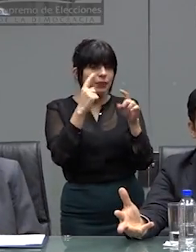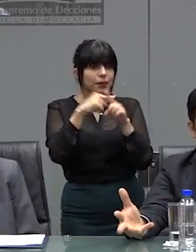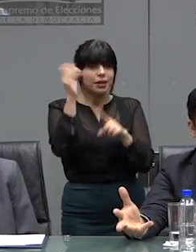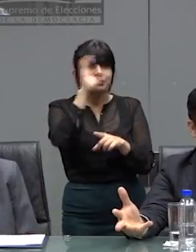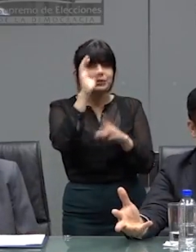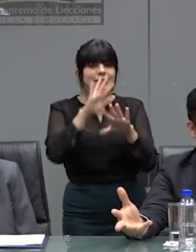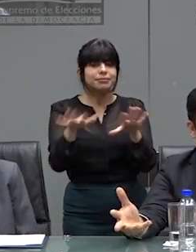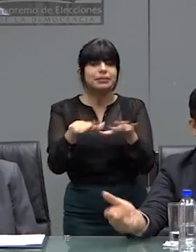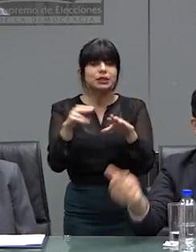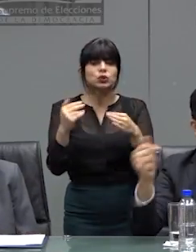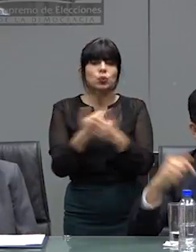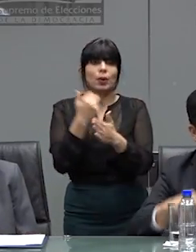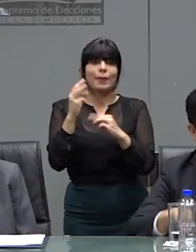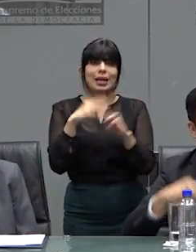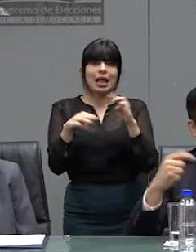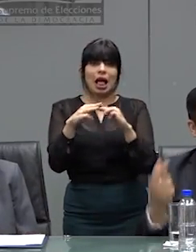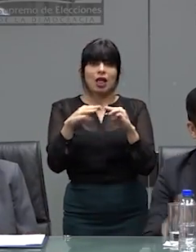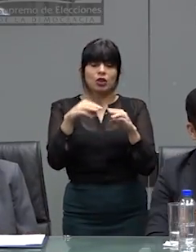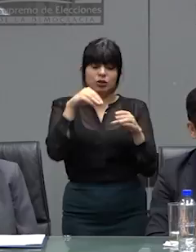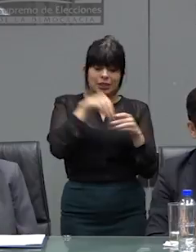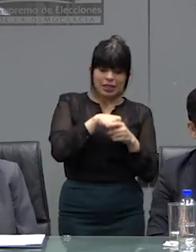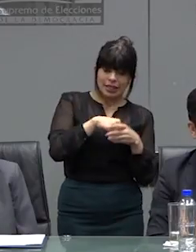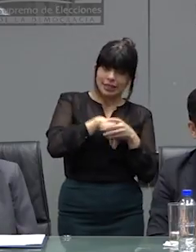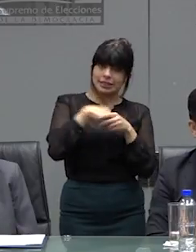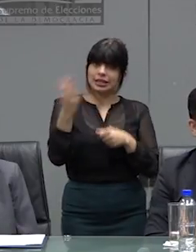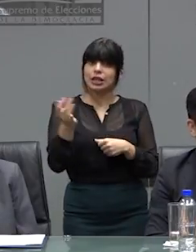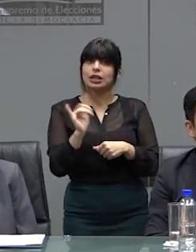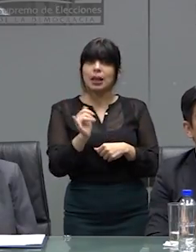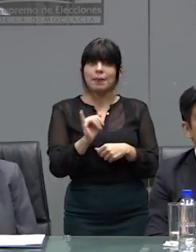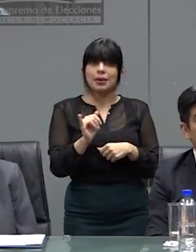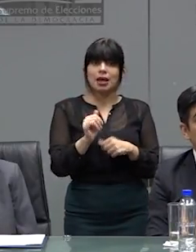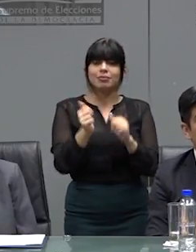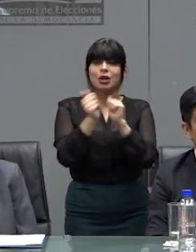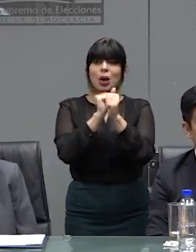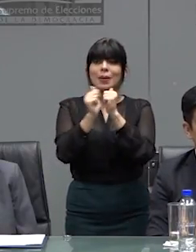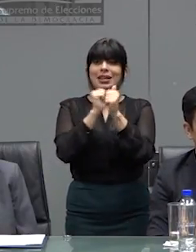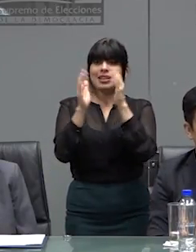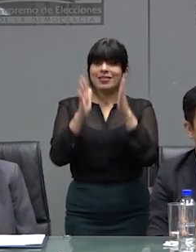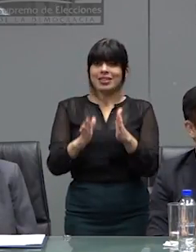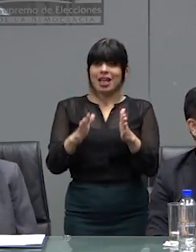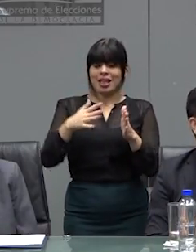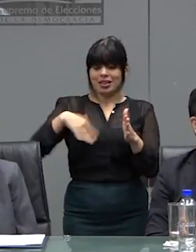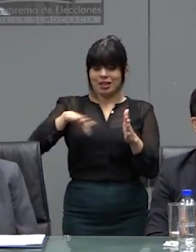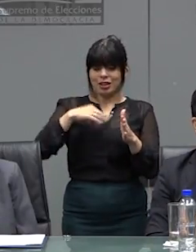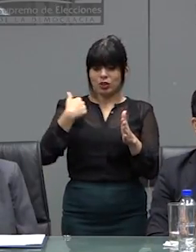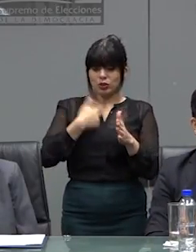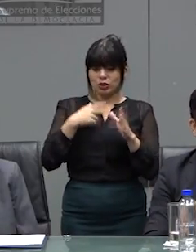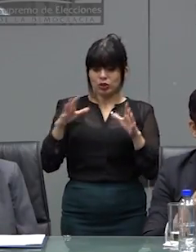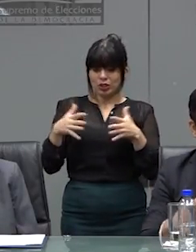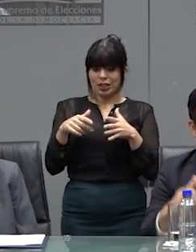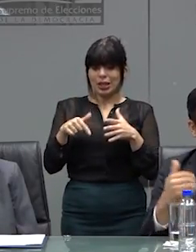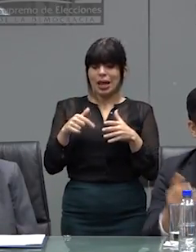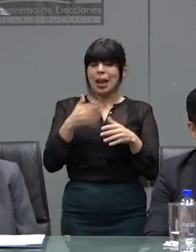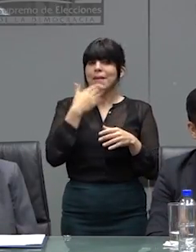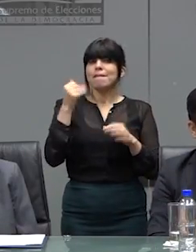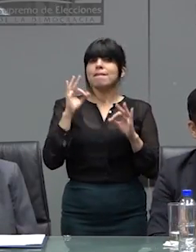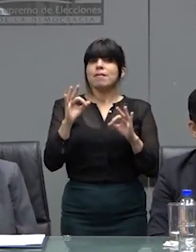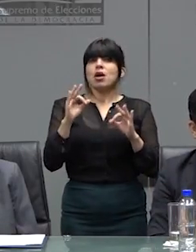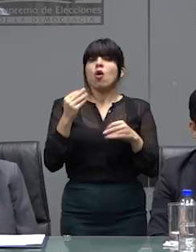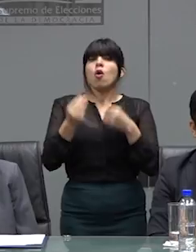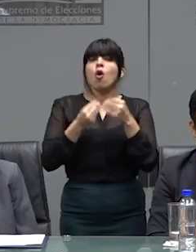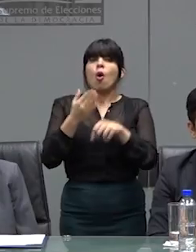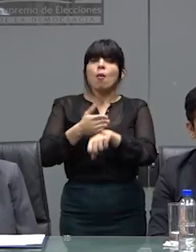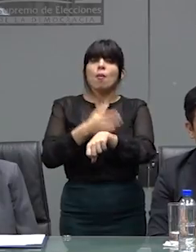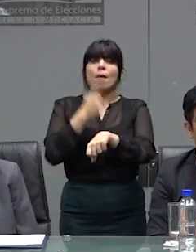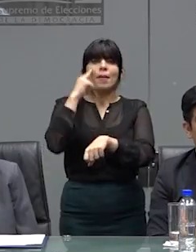nuevos espacios y nuevos mercados internos y externos. La competitividad de nuestro sector es la mejor forma de fomentarlo a